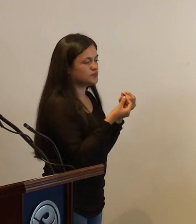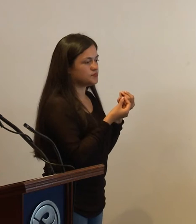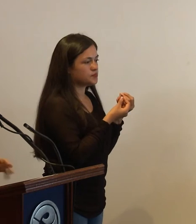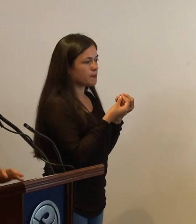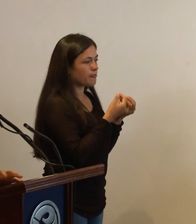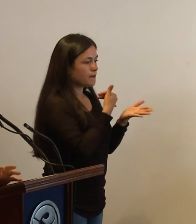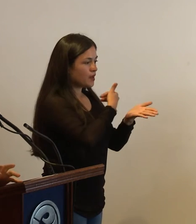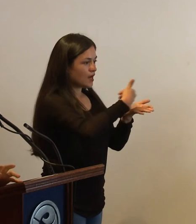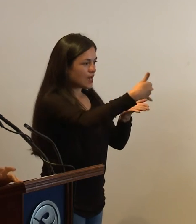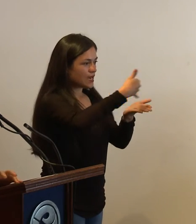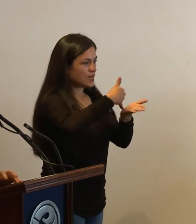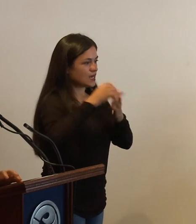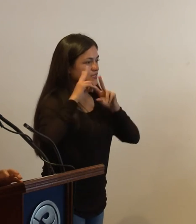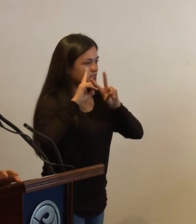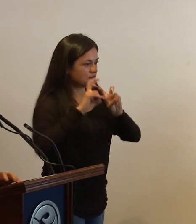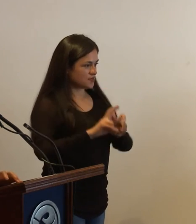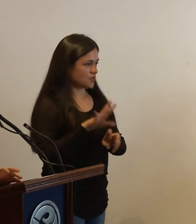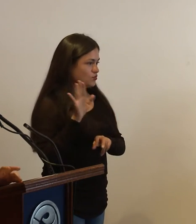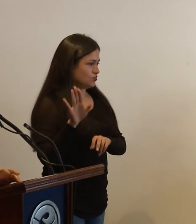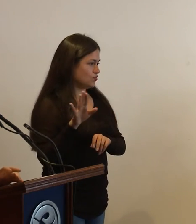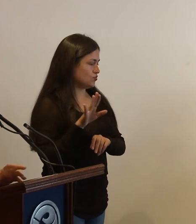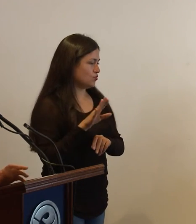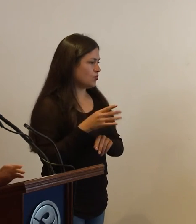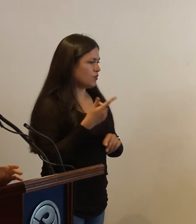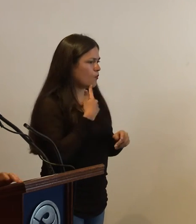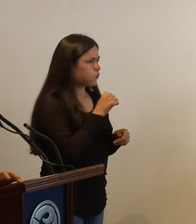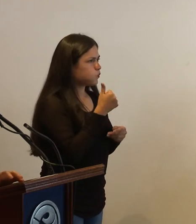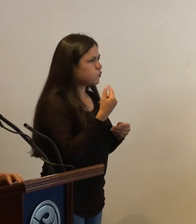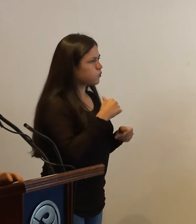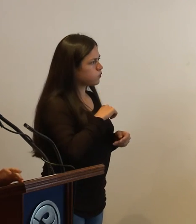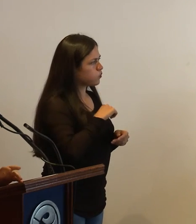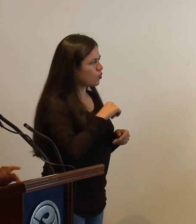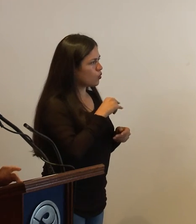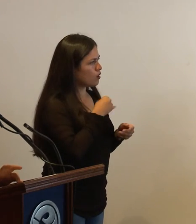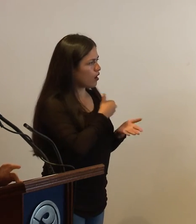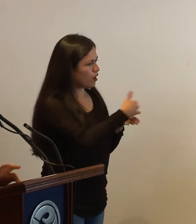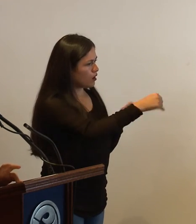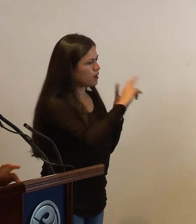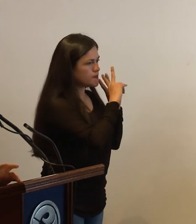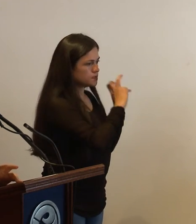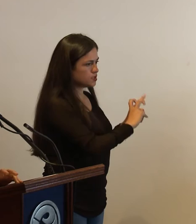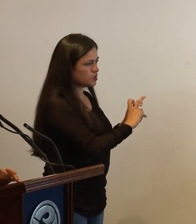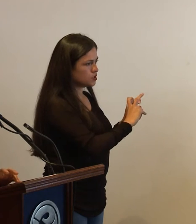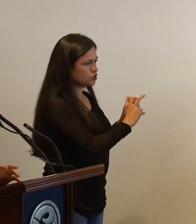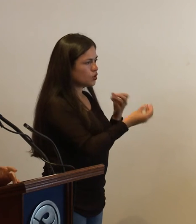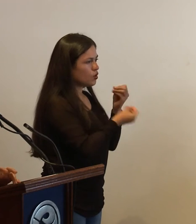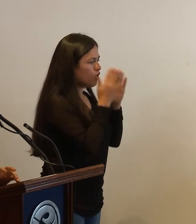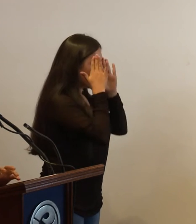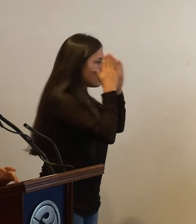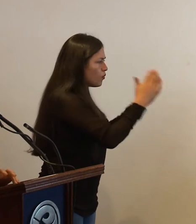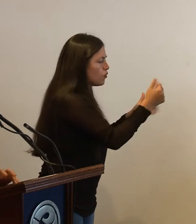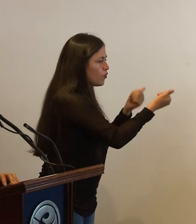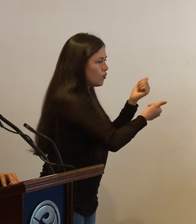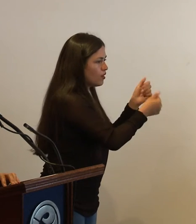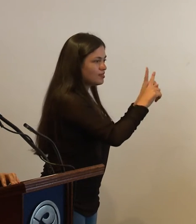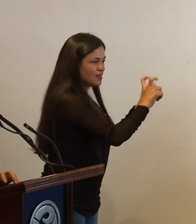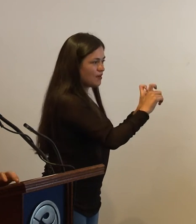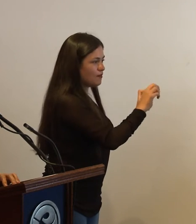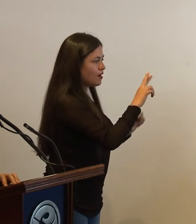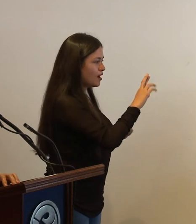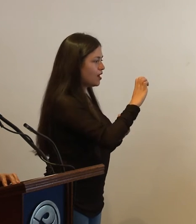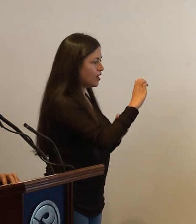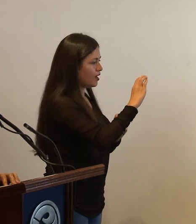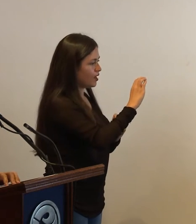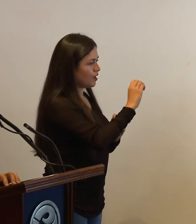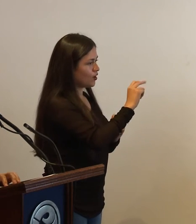la línea de investigación. O sea, hay una línea de investigación que se ha centrado esencialmente en este tema, el tema de